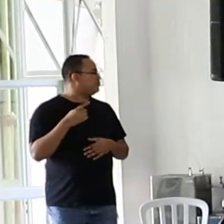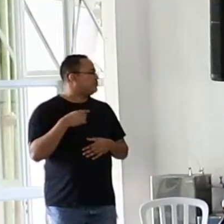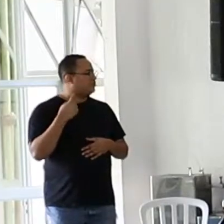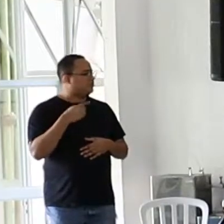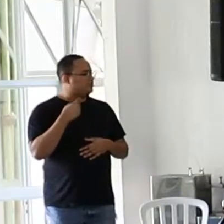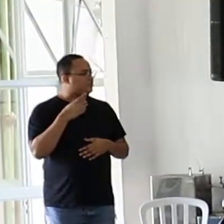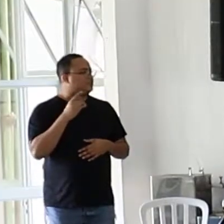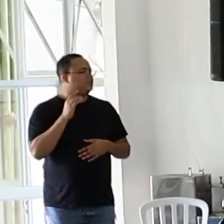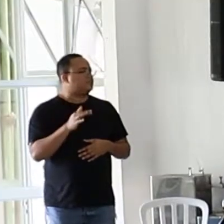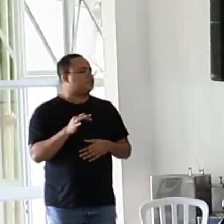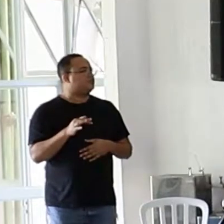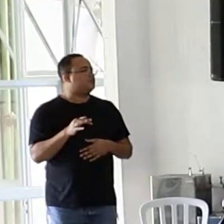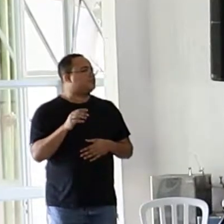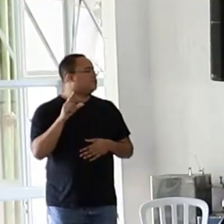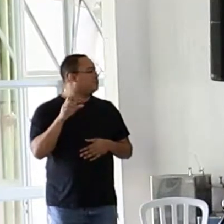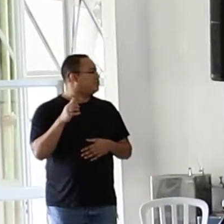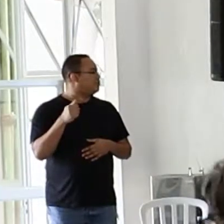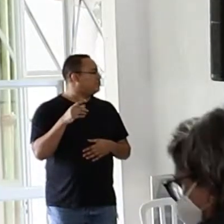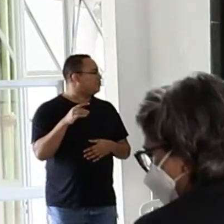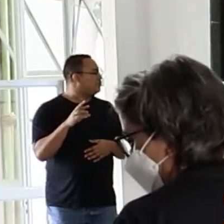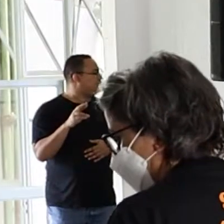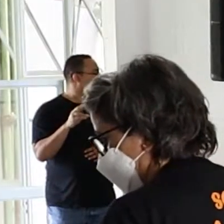E aí